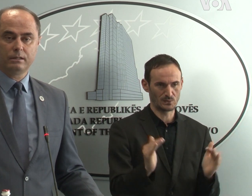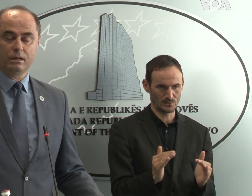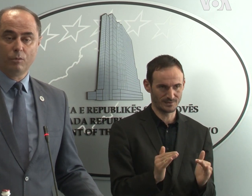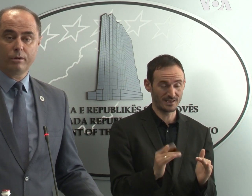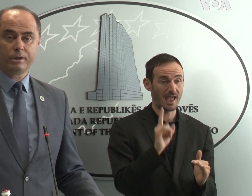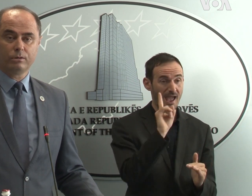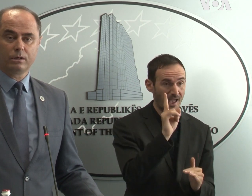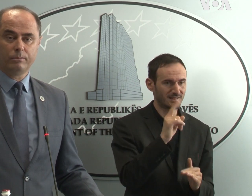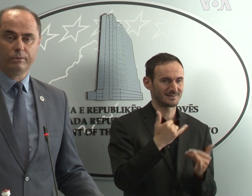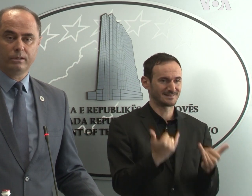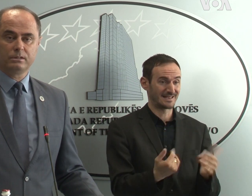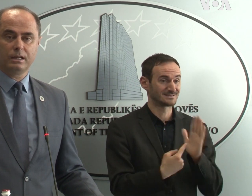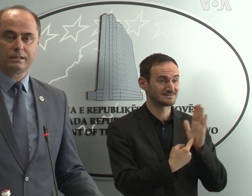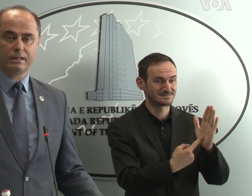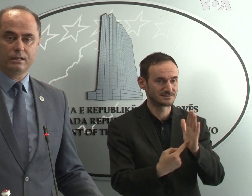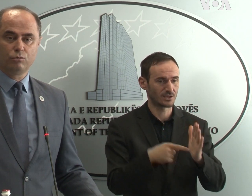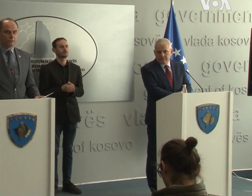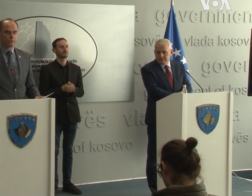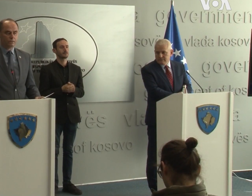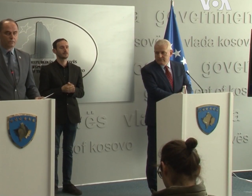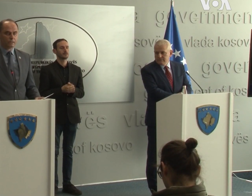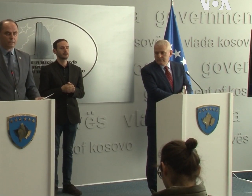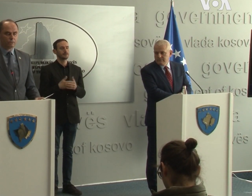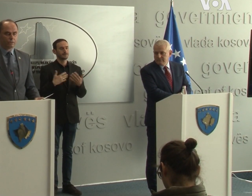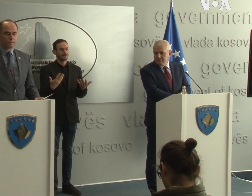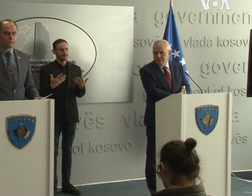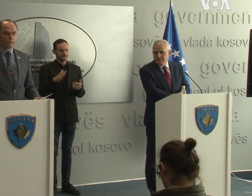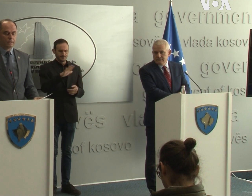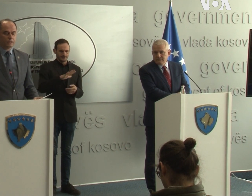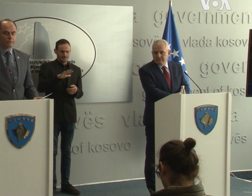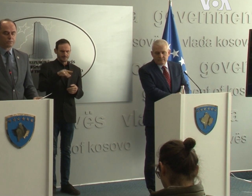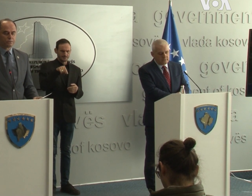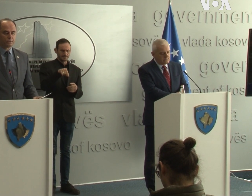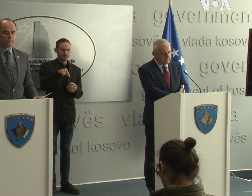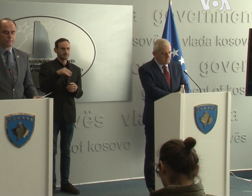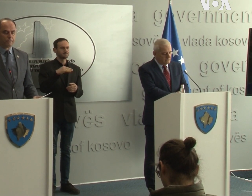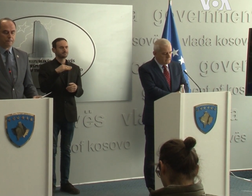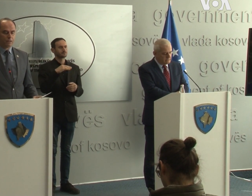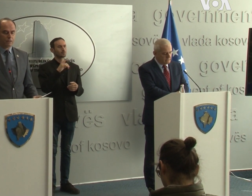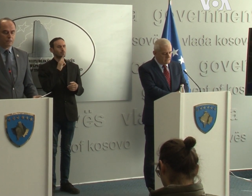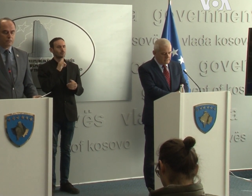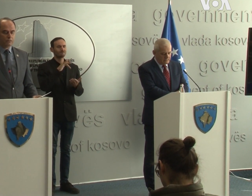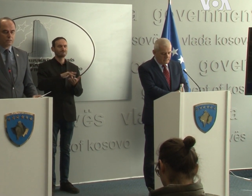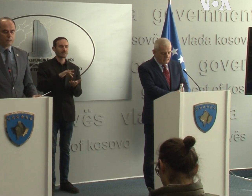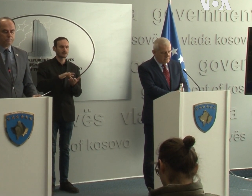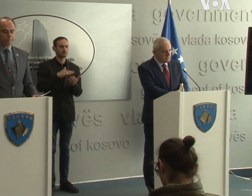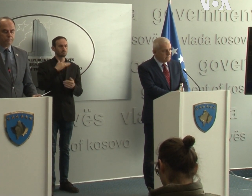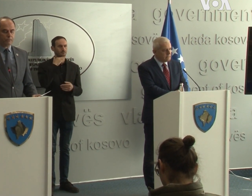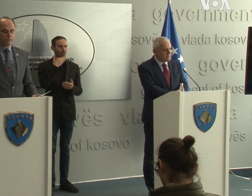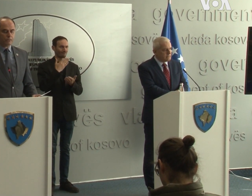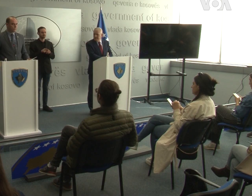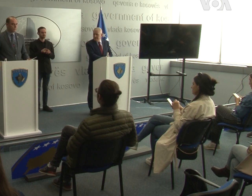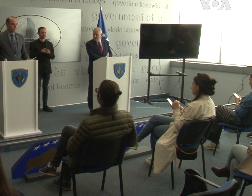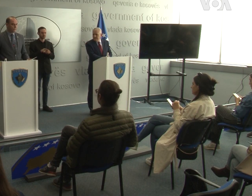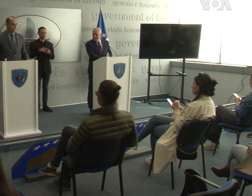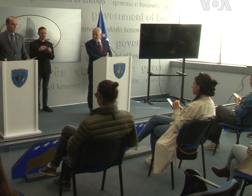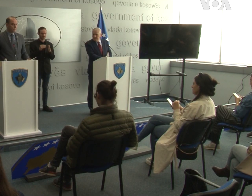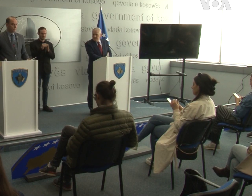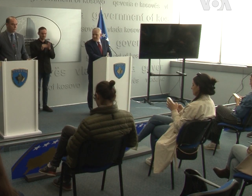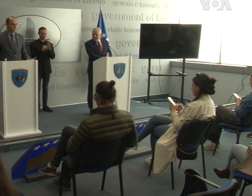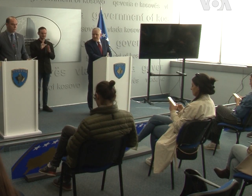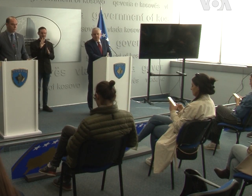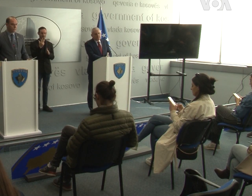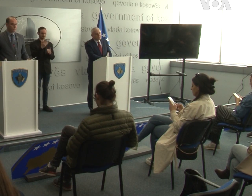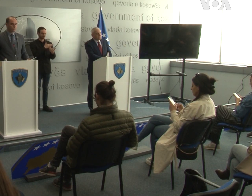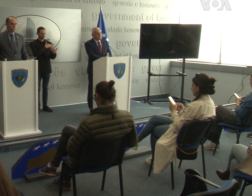i u panici koriste i oružje. Jučerašnji treći napad u posljednja tri dana na pripadnike policije na severu Kosova je, prema